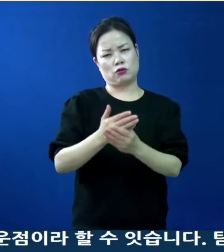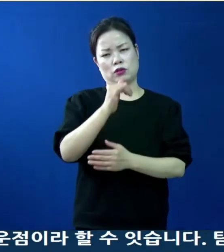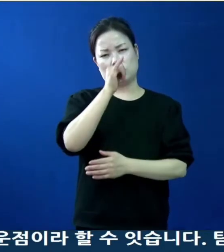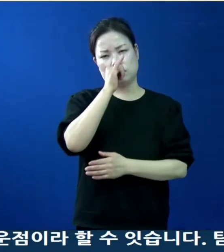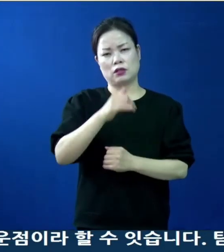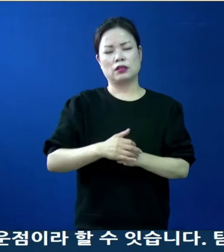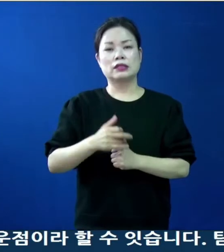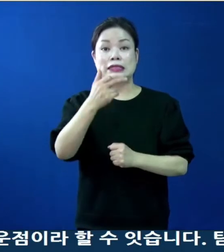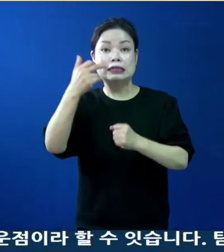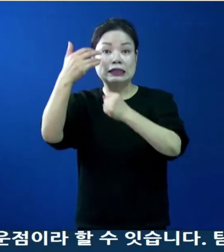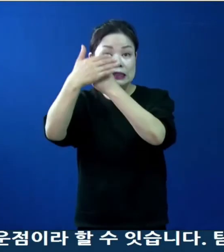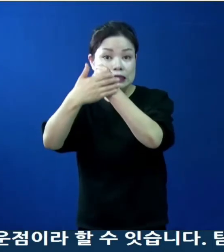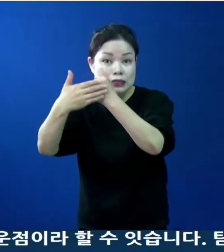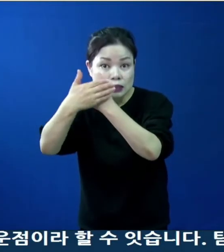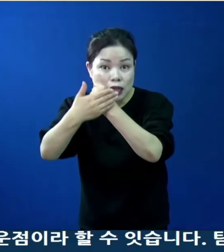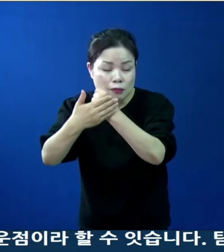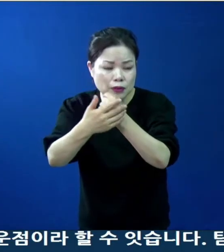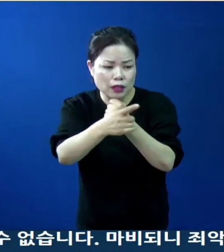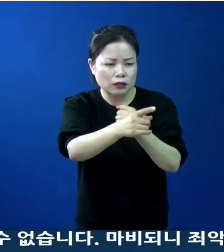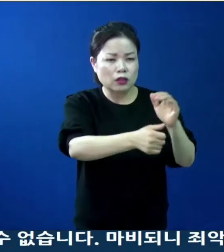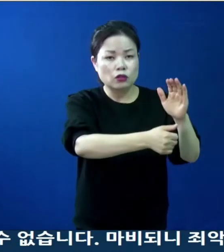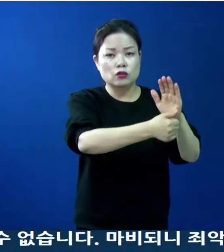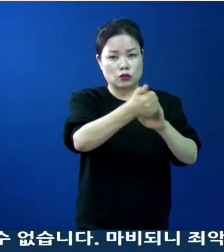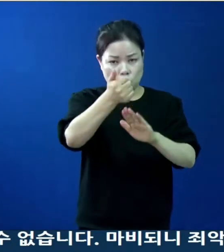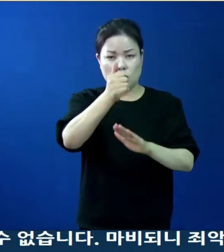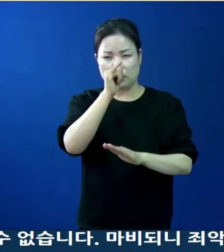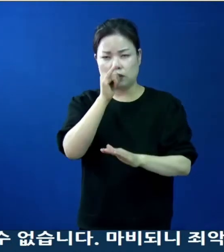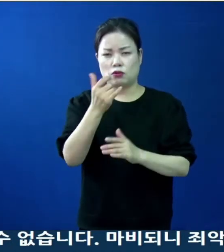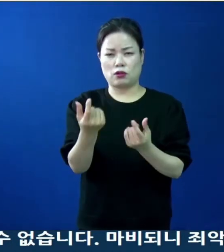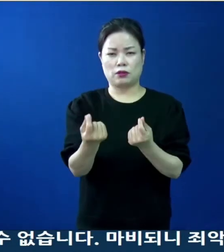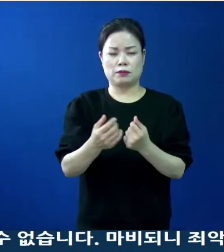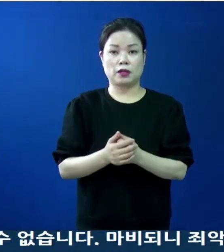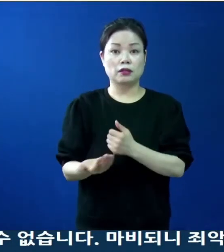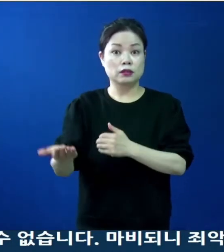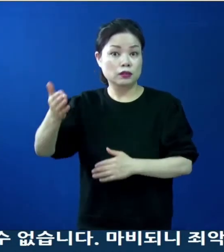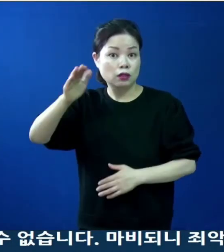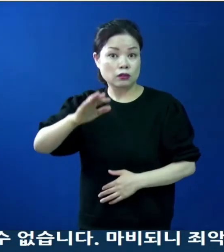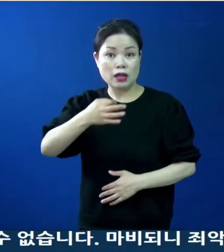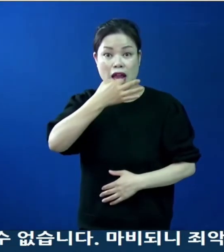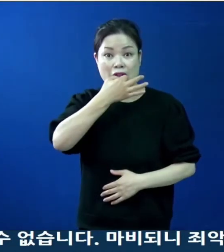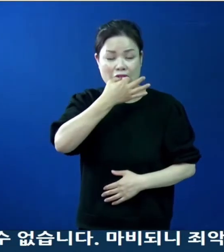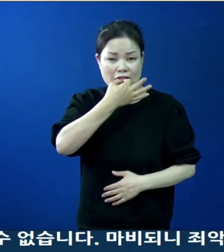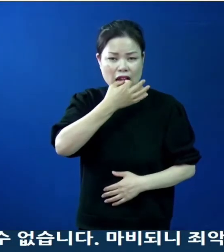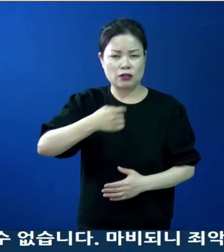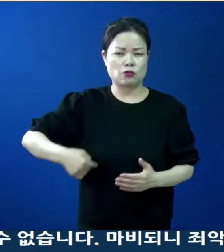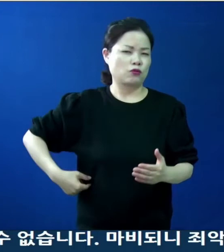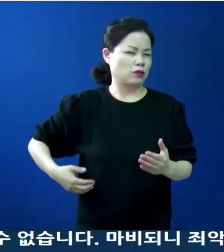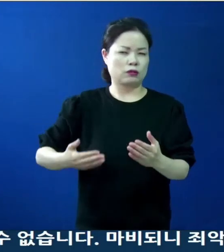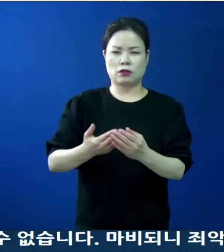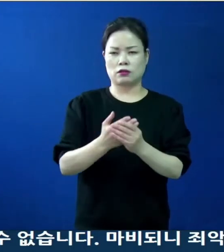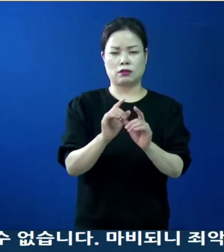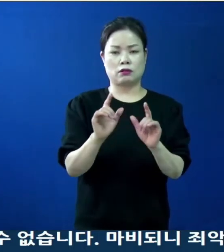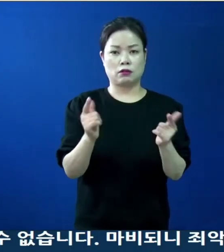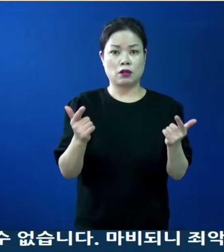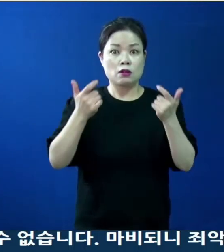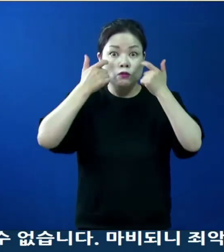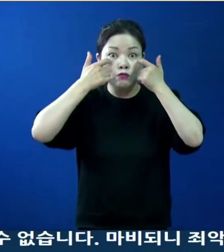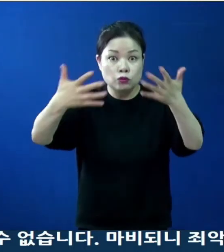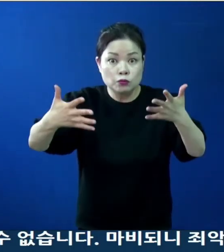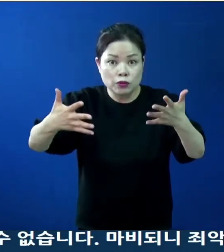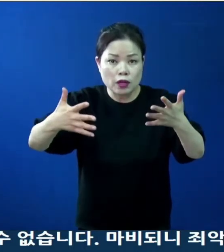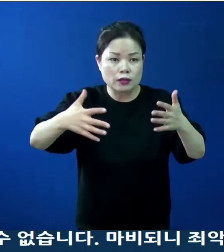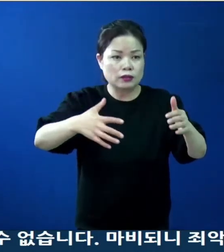큰 은혜인 겁니다. 그 사람은 소망이 있는 거예요. 그런데 탐욕은 회개하지 않습니다.